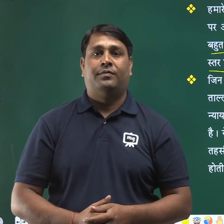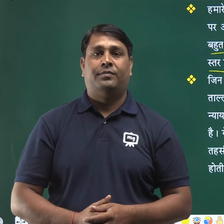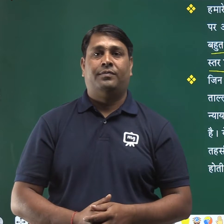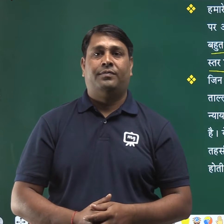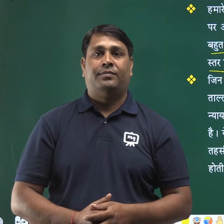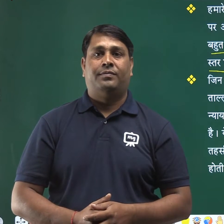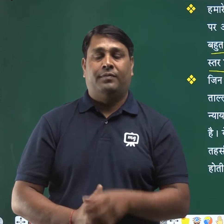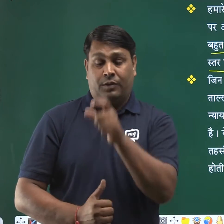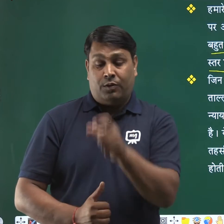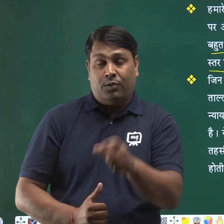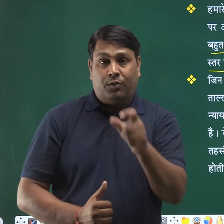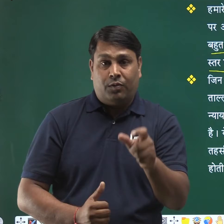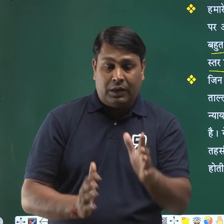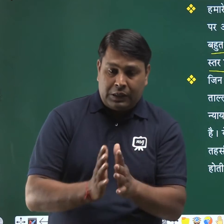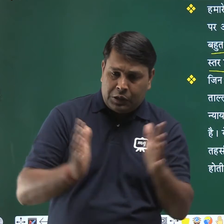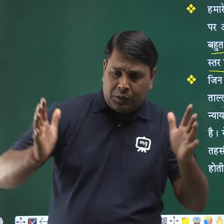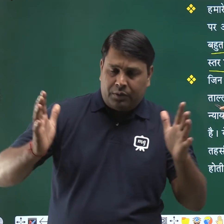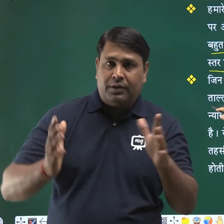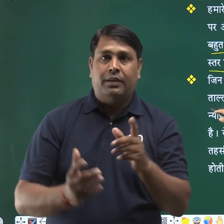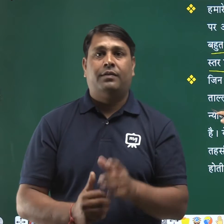लोगों का सबसे ज़्यादा